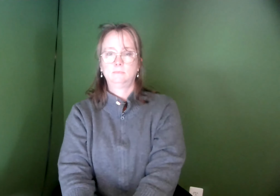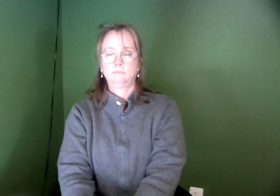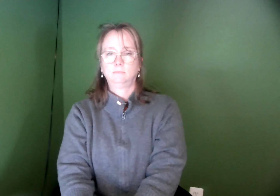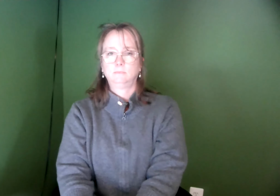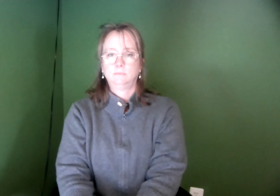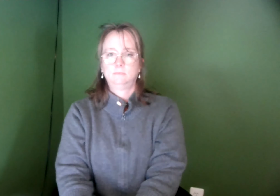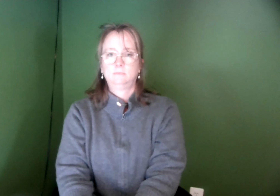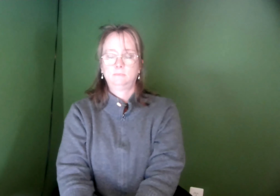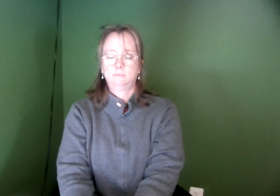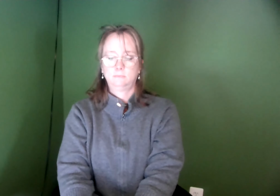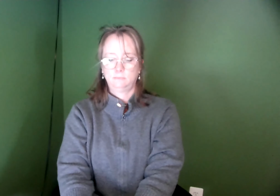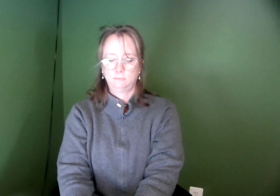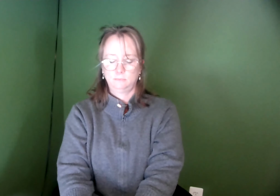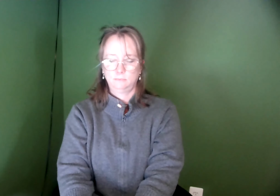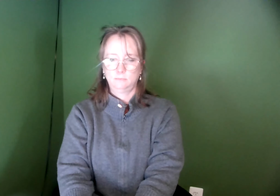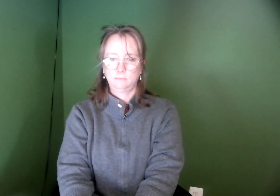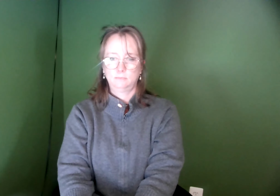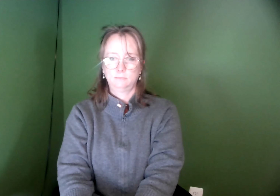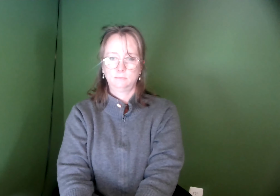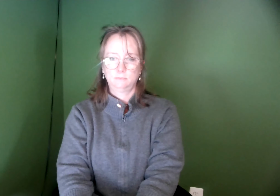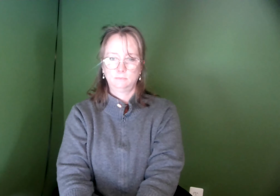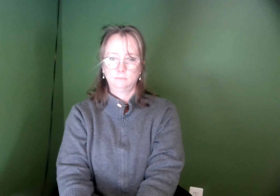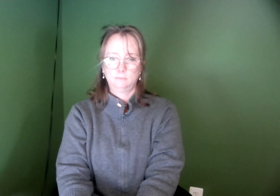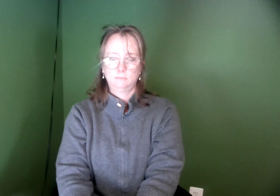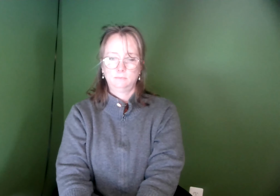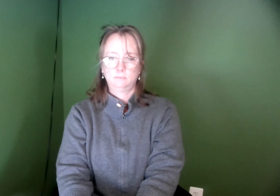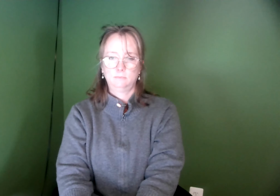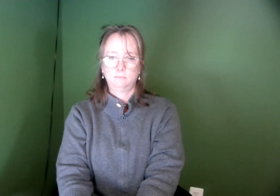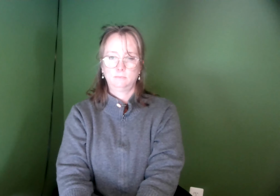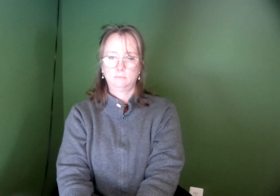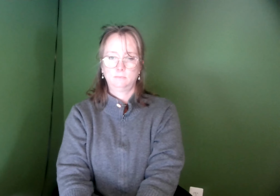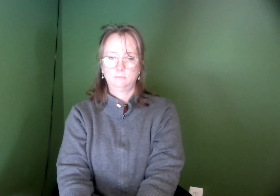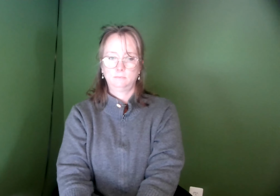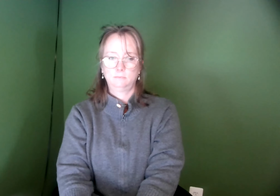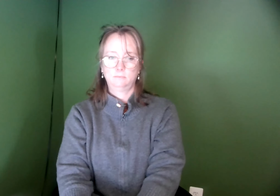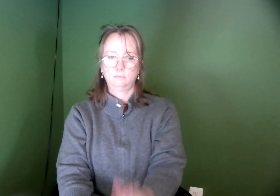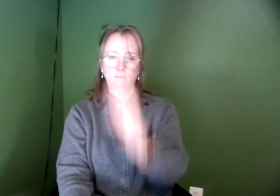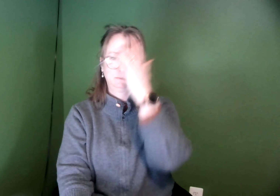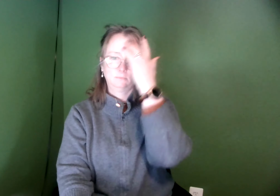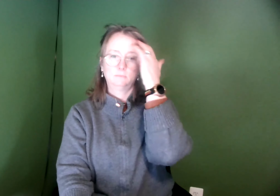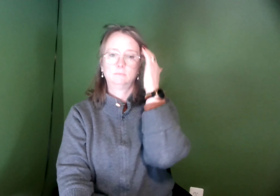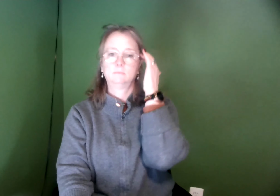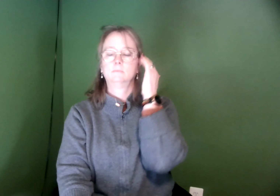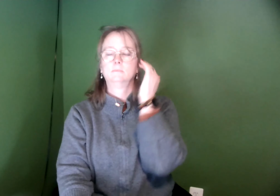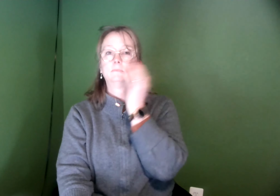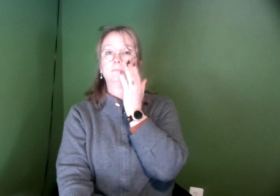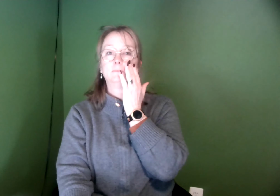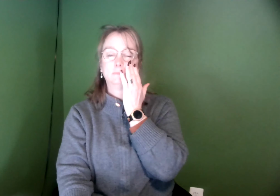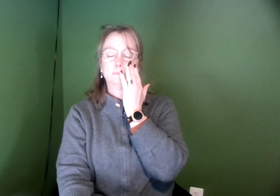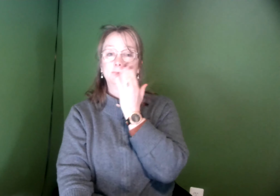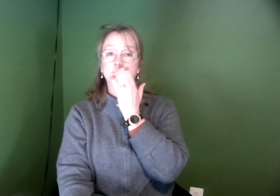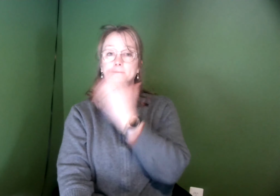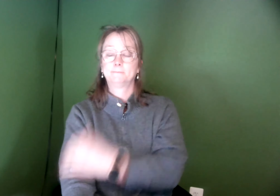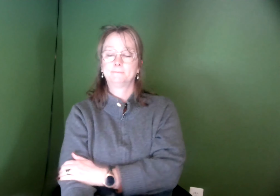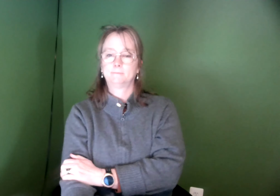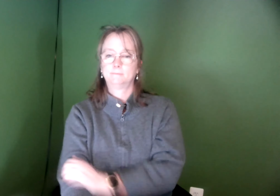que ese Behavioral Health Hub, que es pues el centro de salud mental, me parece excelente, hay